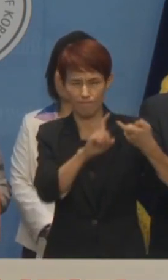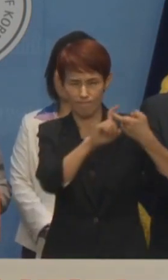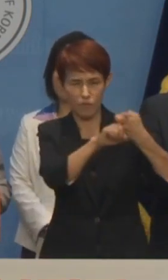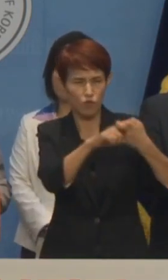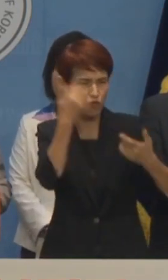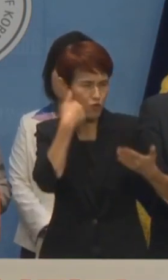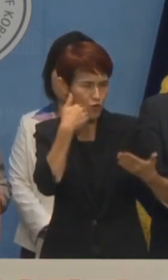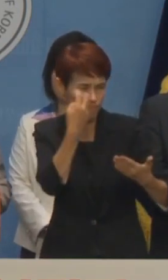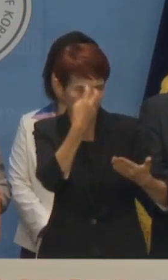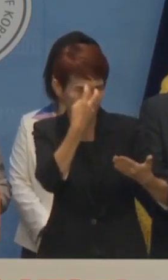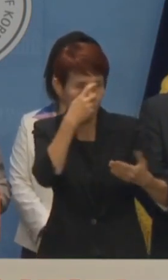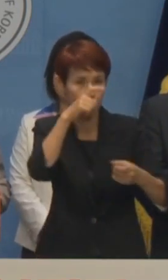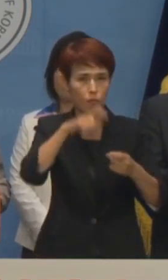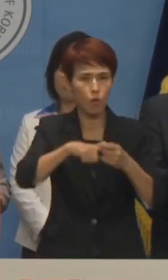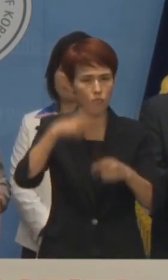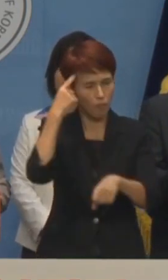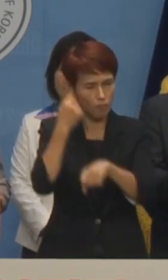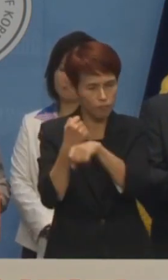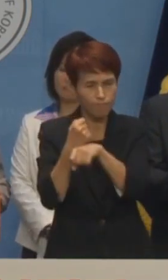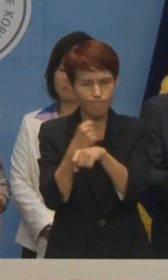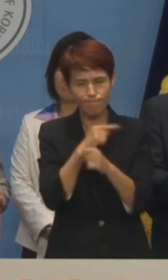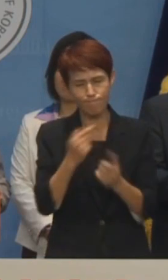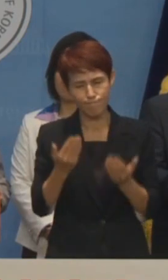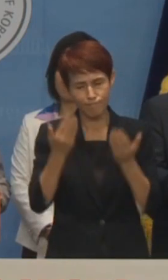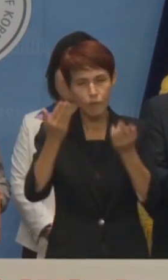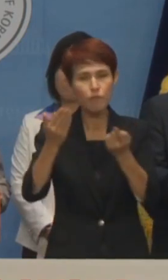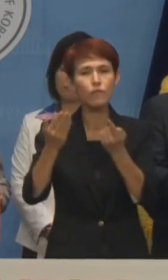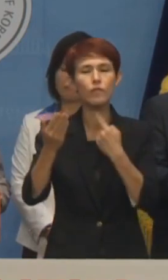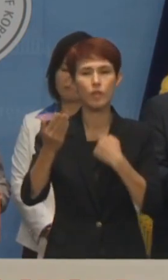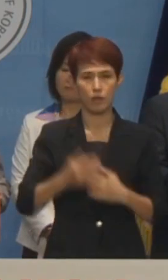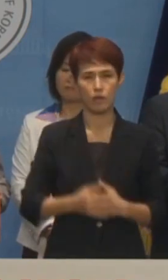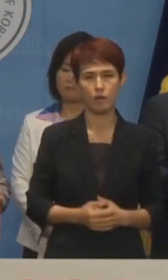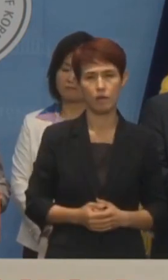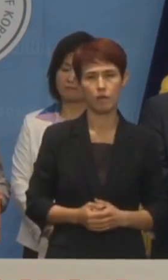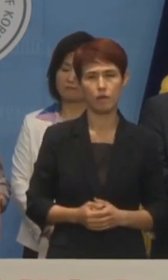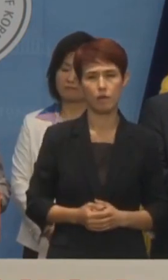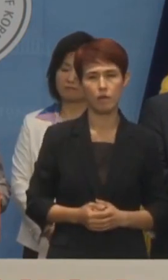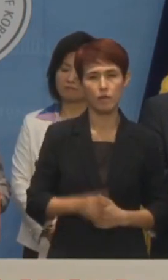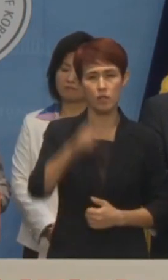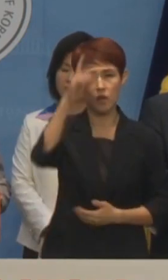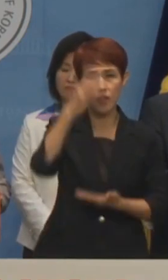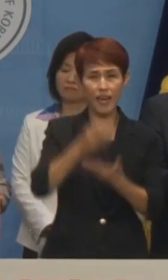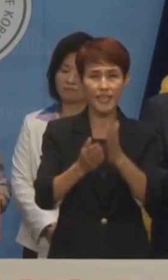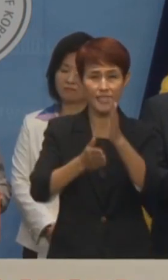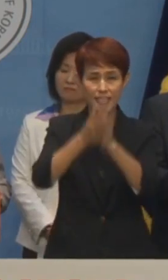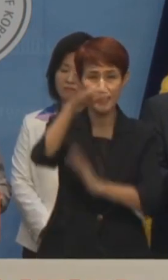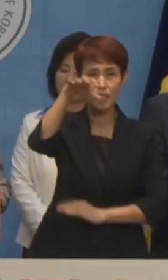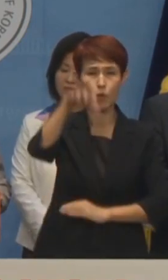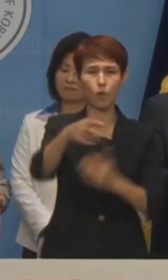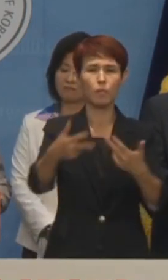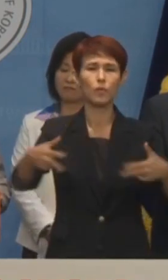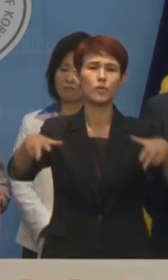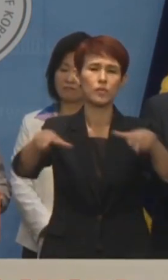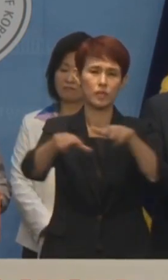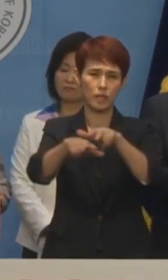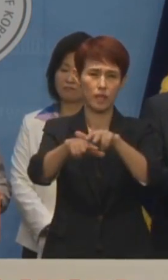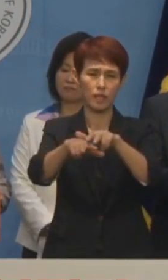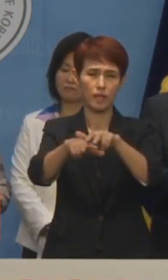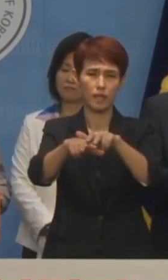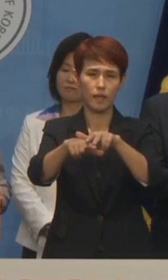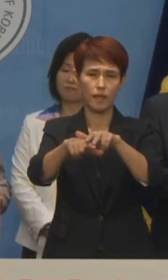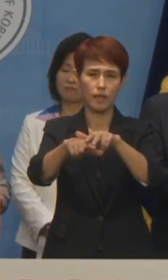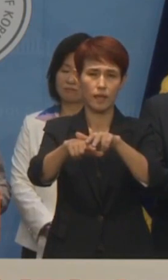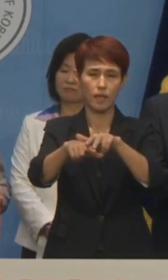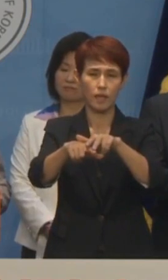바치셨으며 천안공원묘원에 유택이 있으시고 천안시내 한복판인 천안공원묘지에